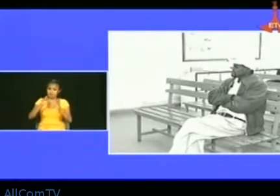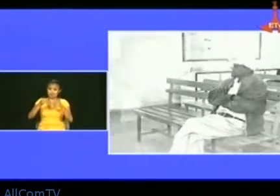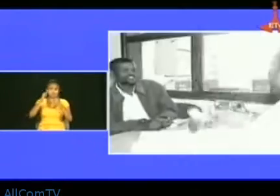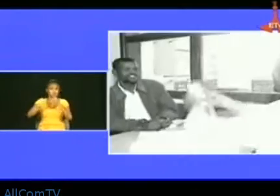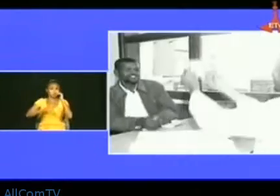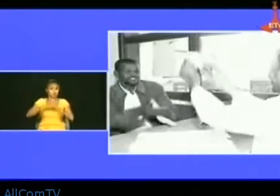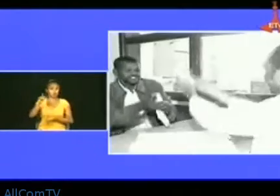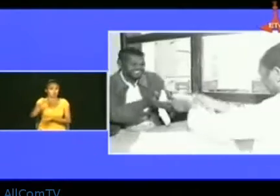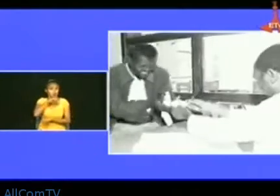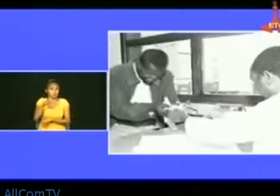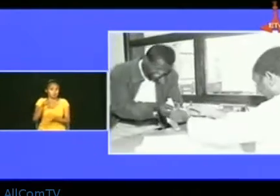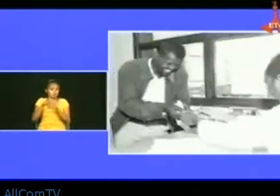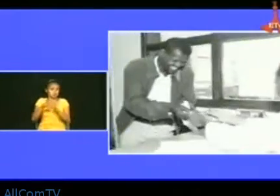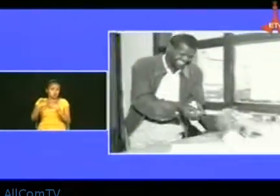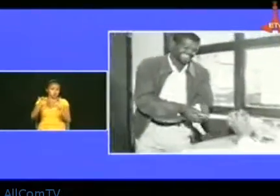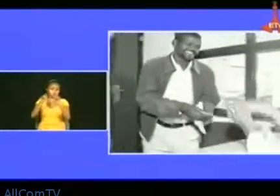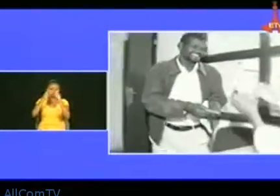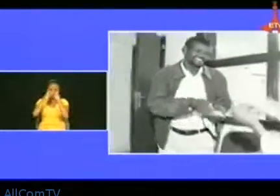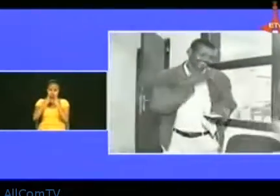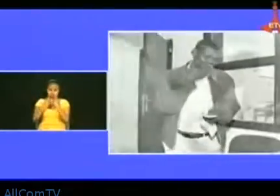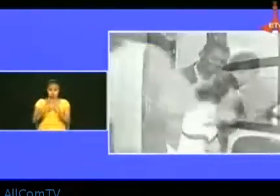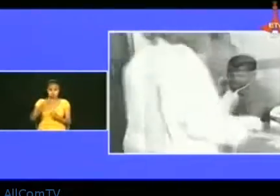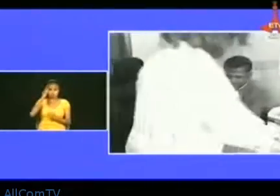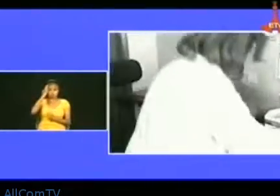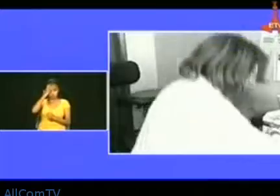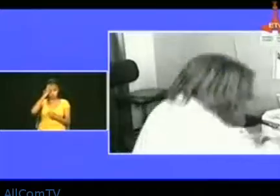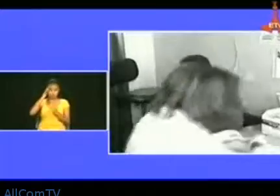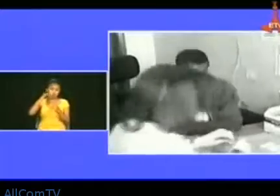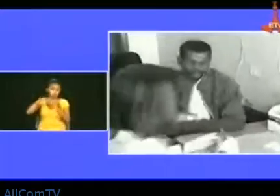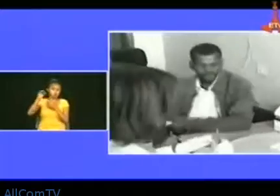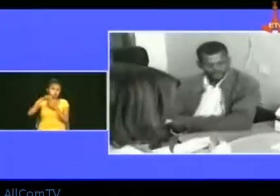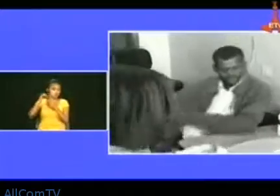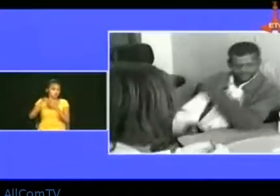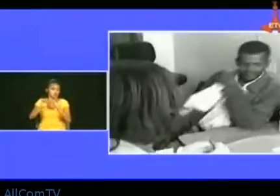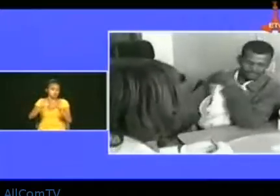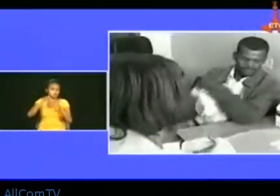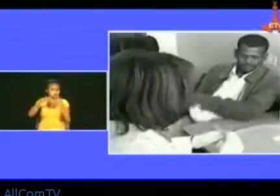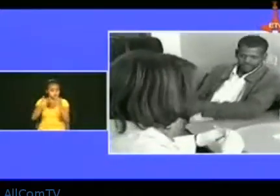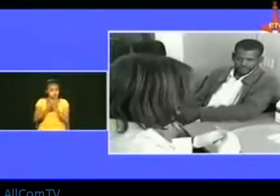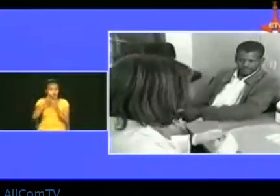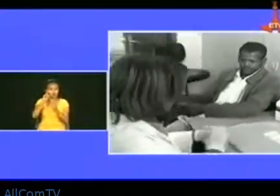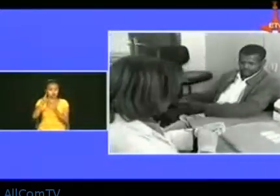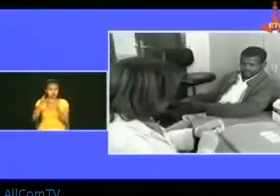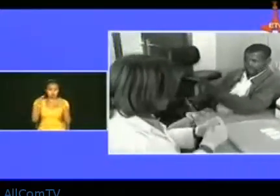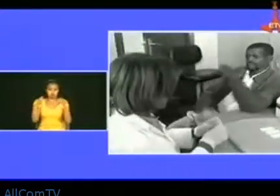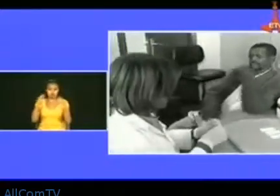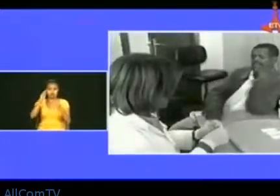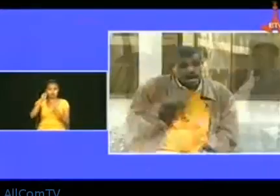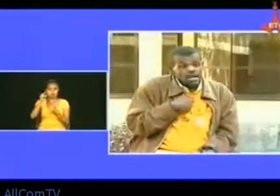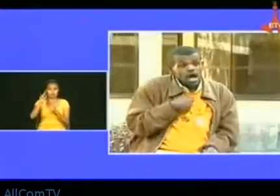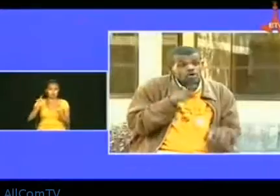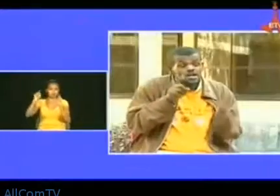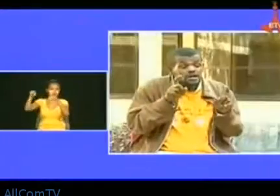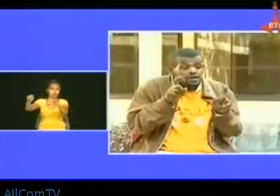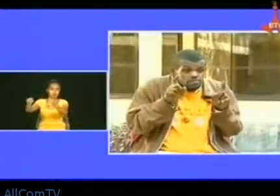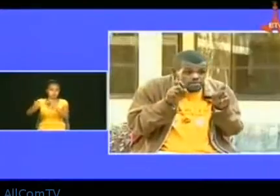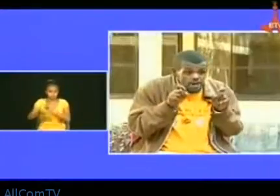አሰጣጡ ባይመቸው ራሱን ከማወቅ ውጪ አማራጭ አልነበረውምና ወደ አንድ ጤና ጣቢያ